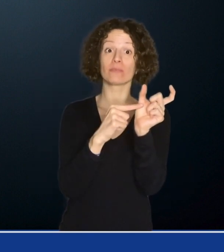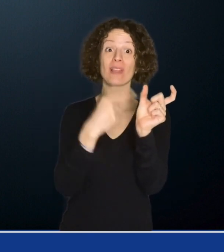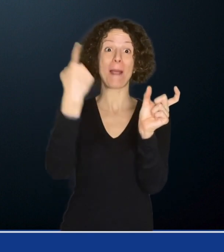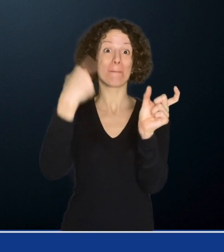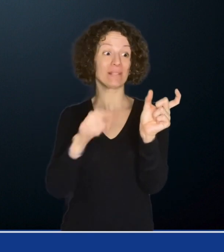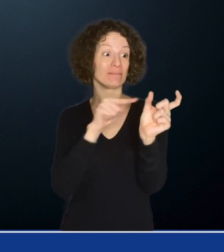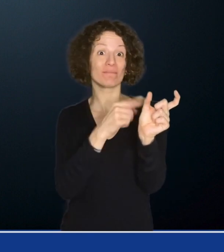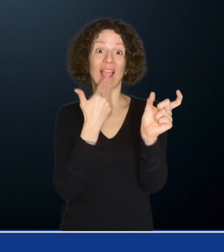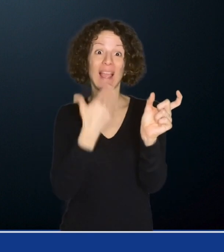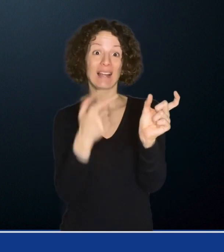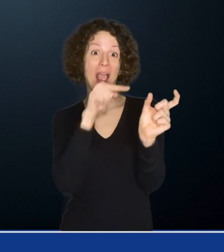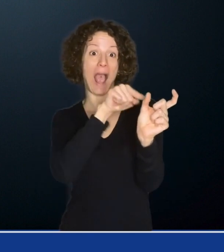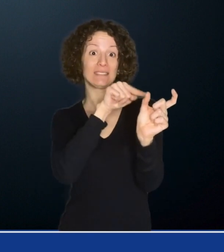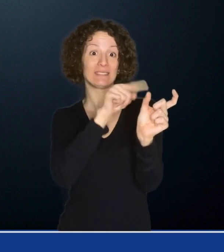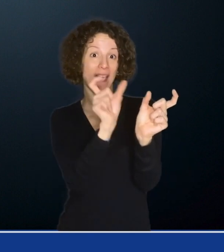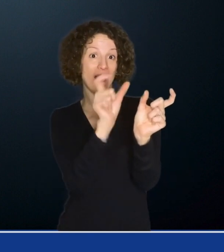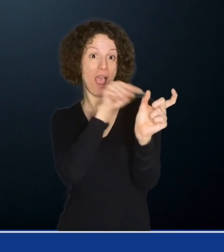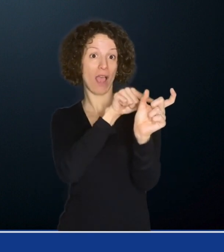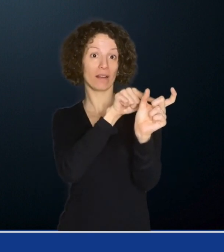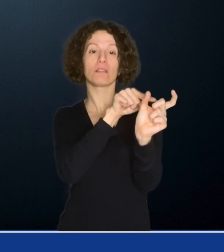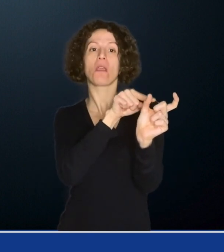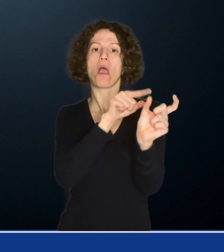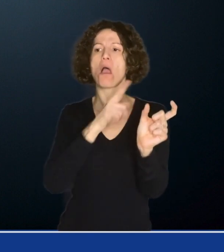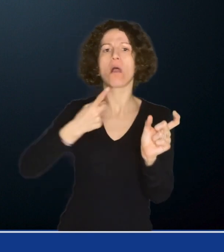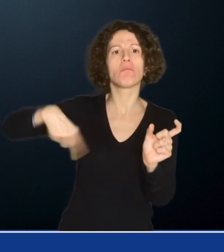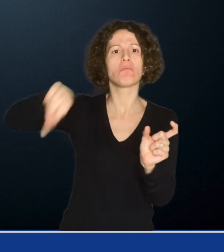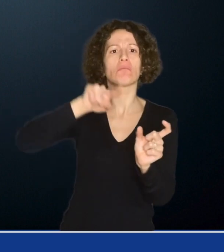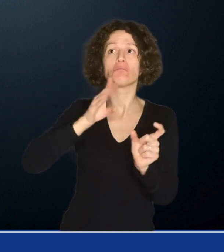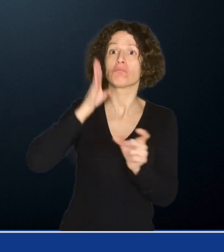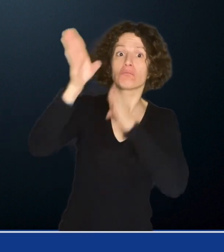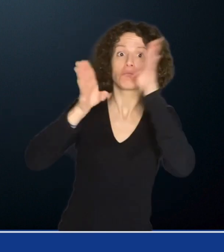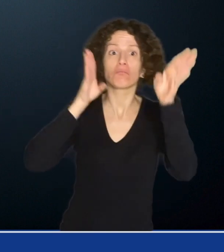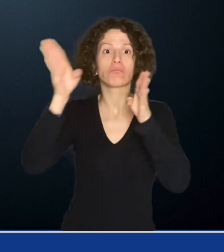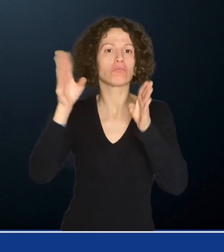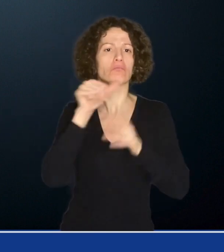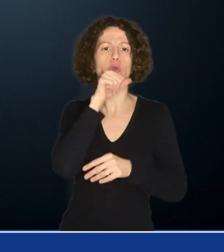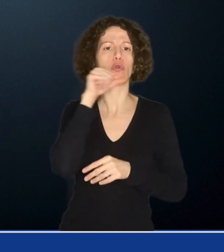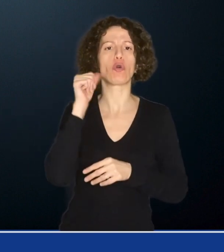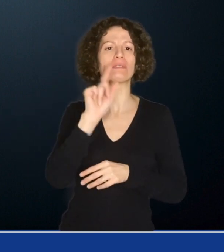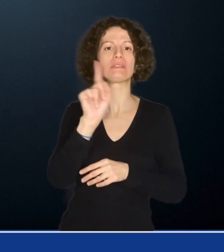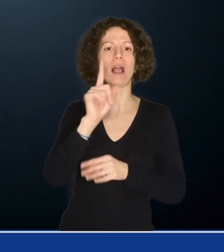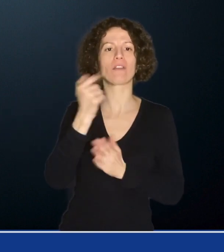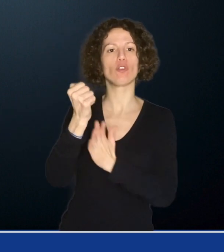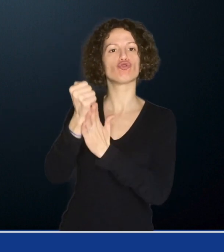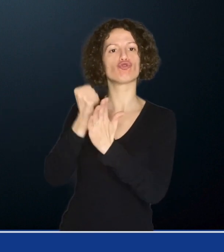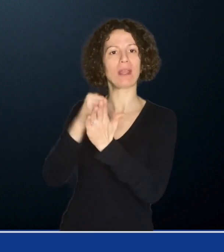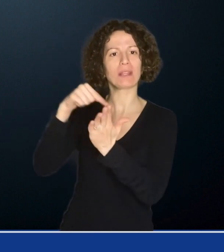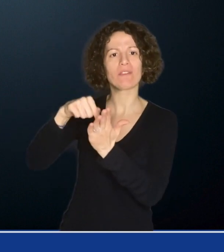grazie alla carta non è quindi più necessario esibire i certificati cartacei o verbali